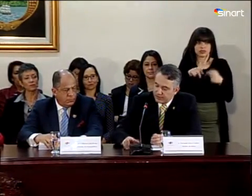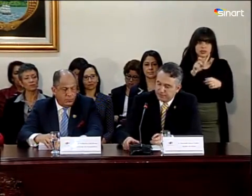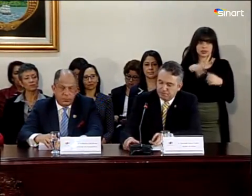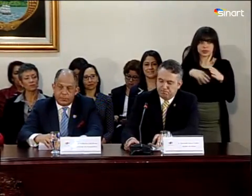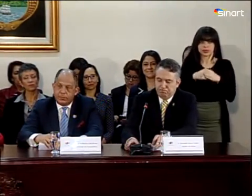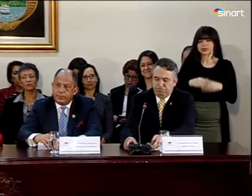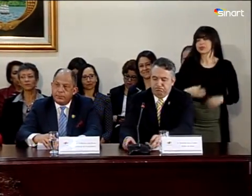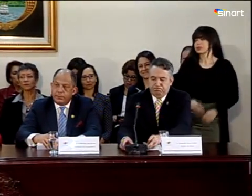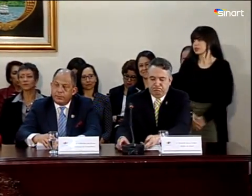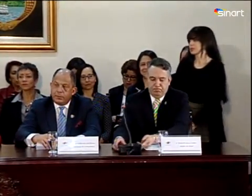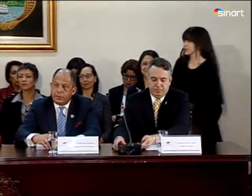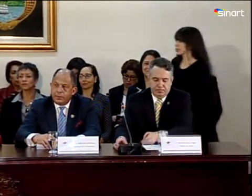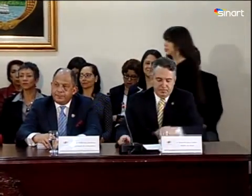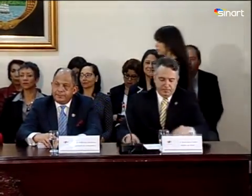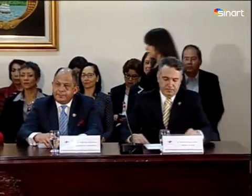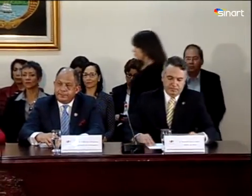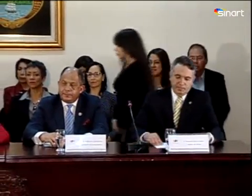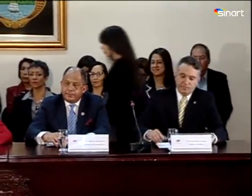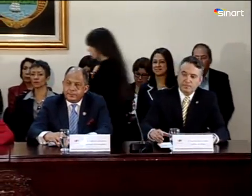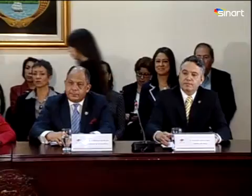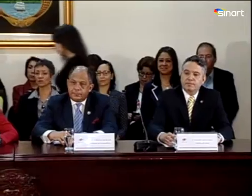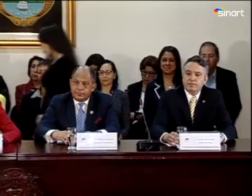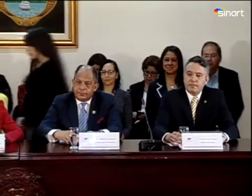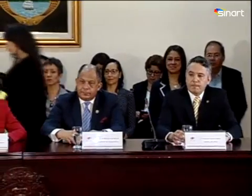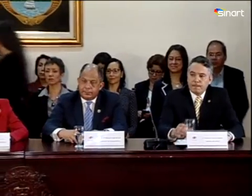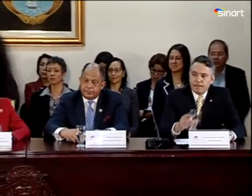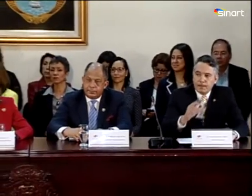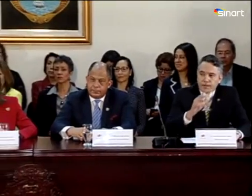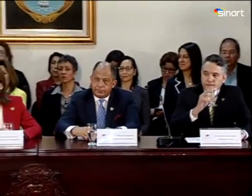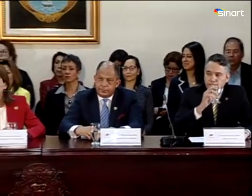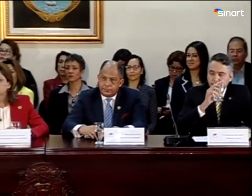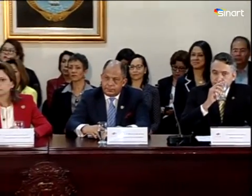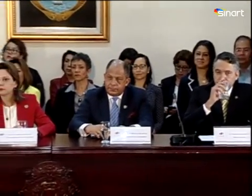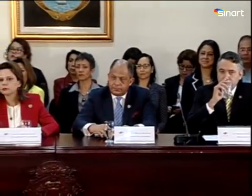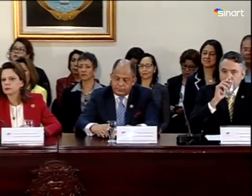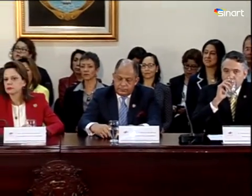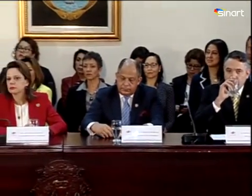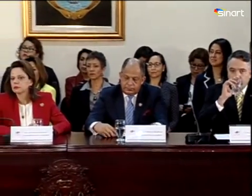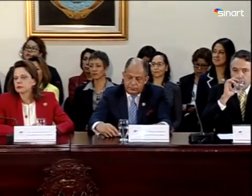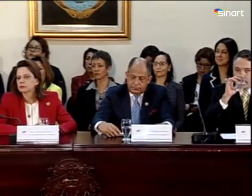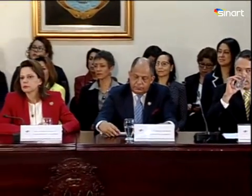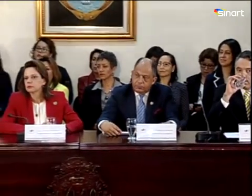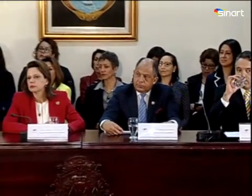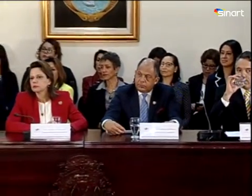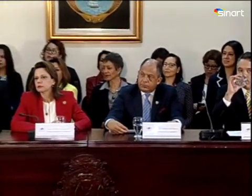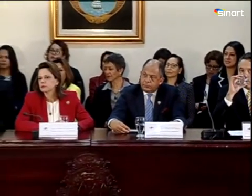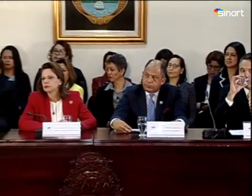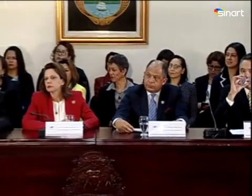Gracias. Continuamos con las consultas. Esteban Mata, de La Nación.